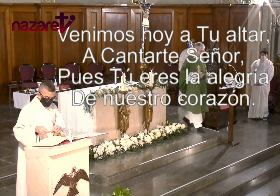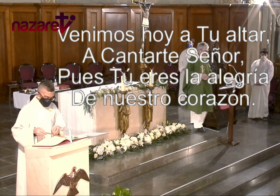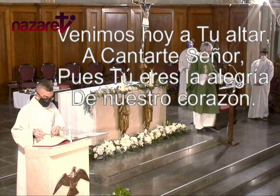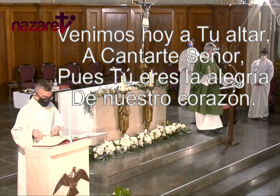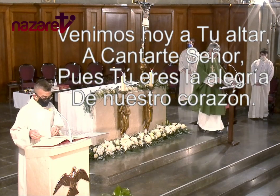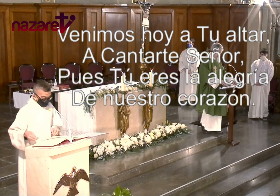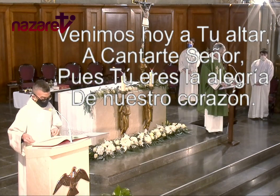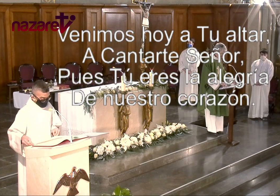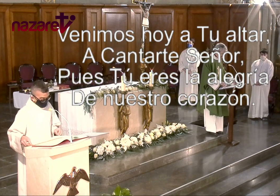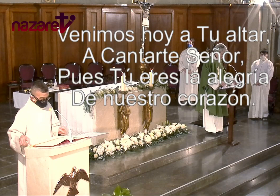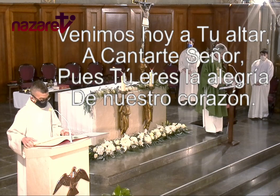tu madre